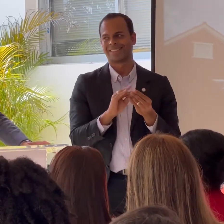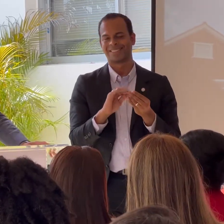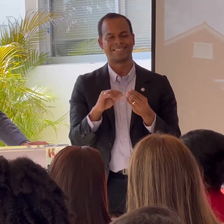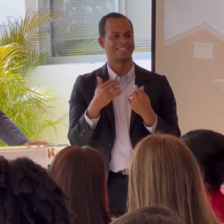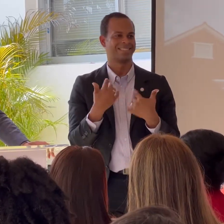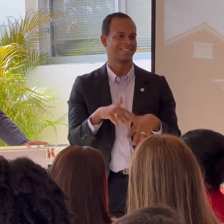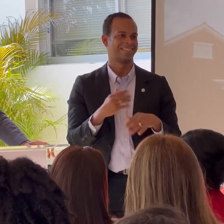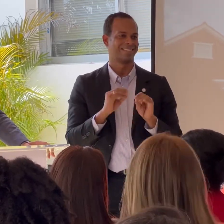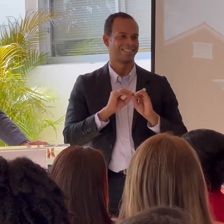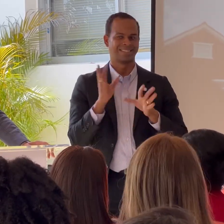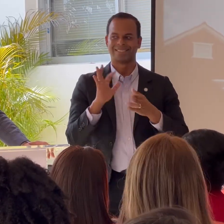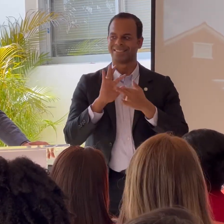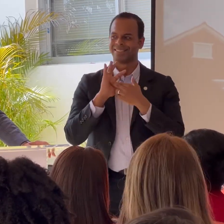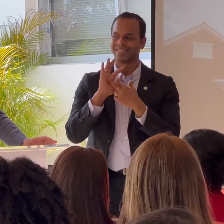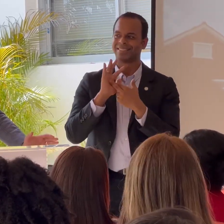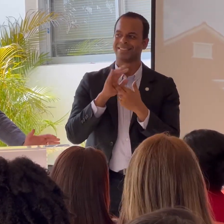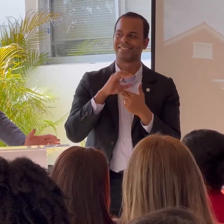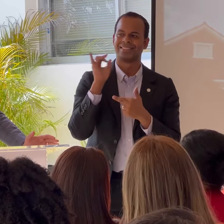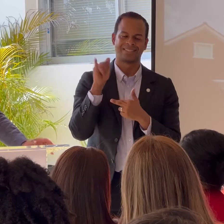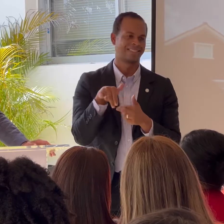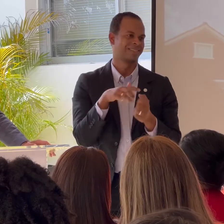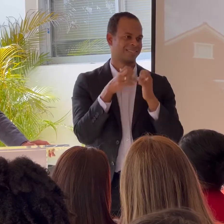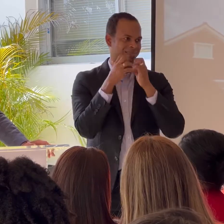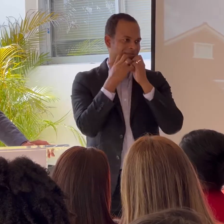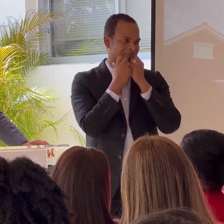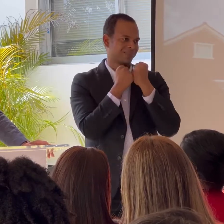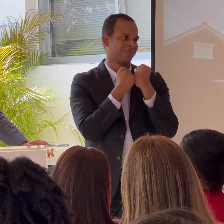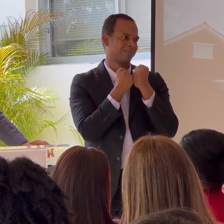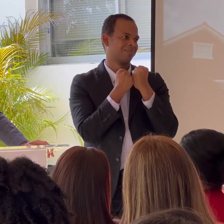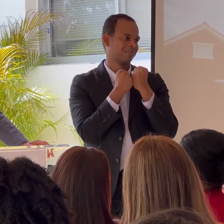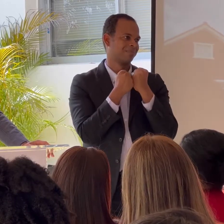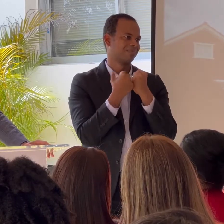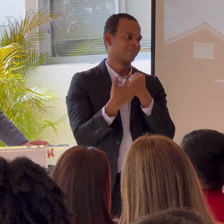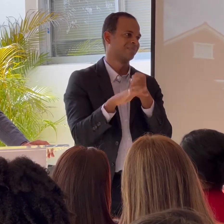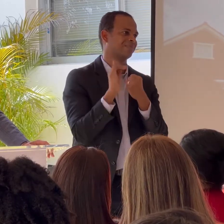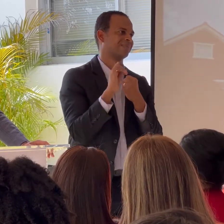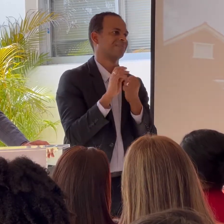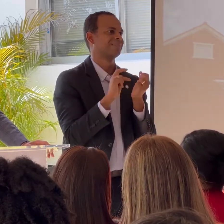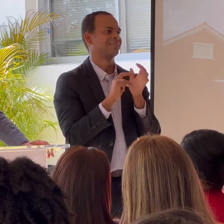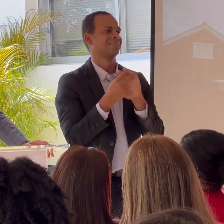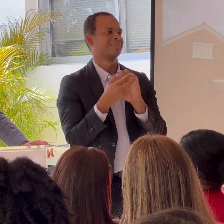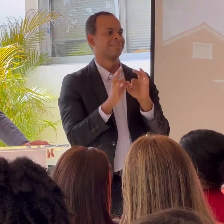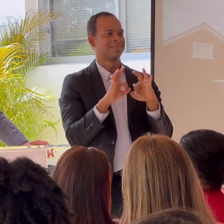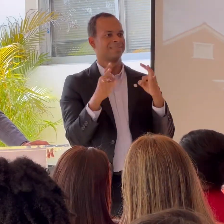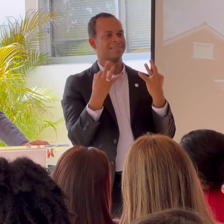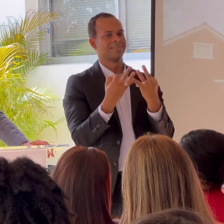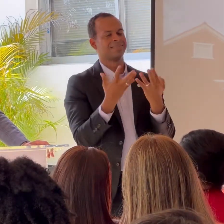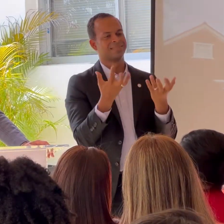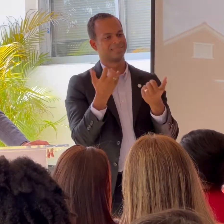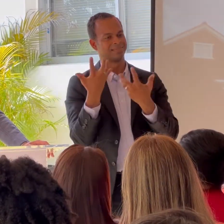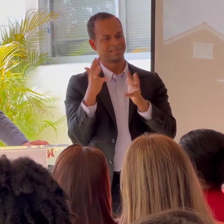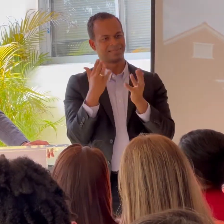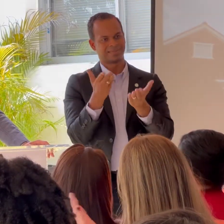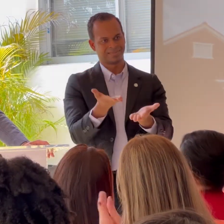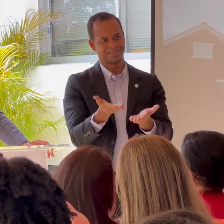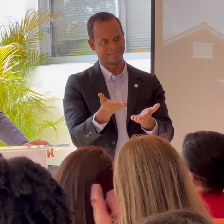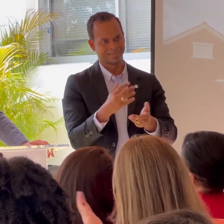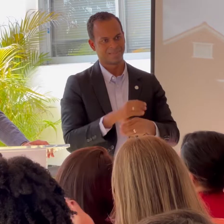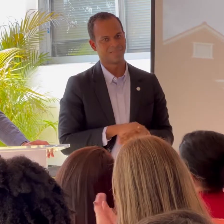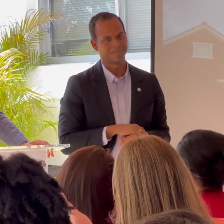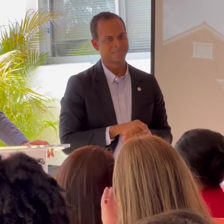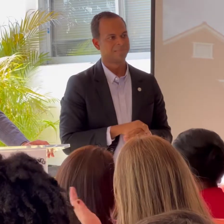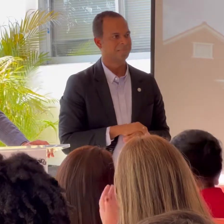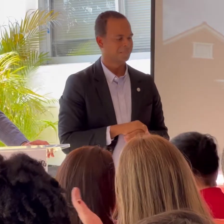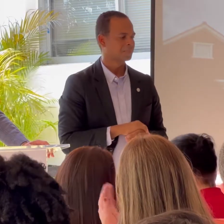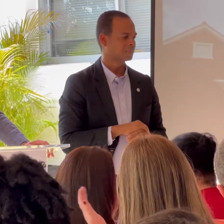sí representa lo que es el cariño y el acogimiento de lo que es una familia. Yo quisiera un aplauso para usted, doña Manola.